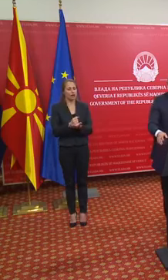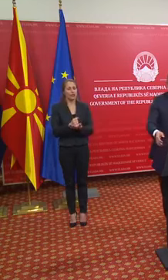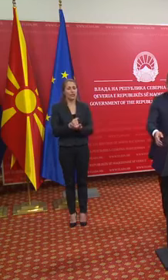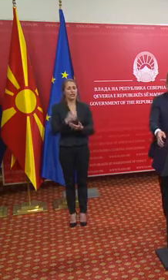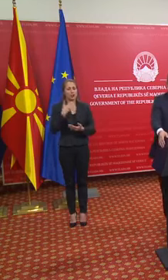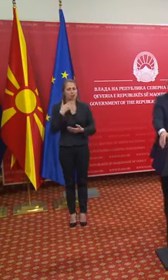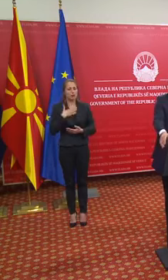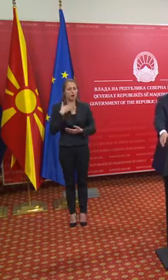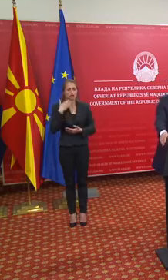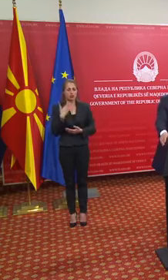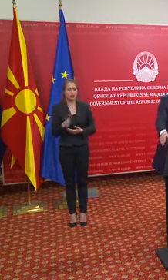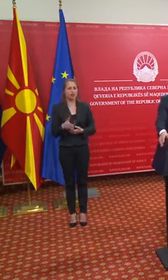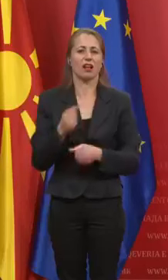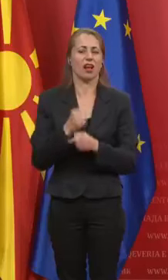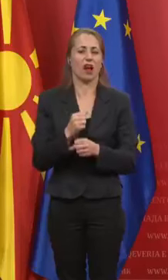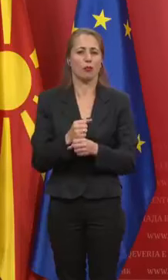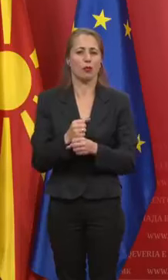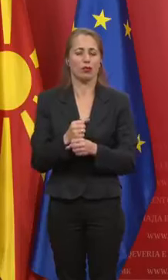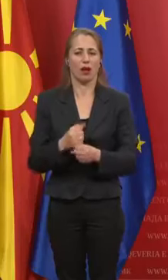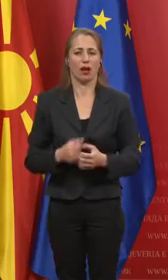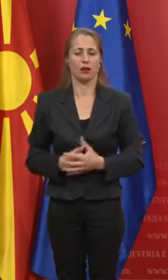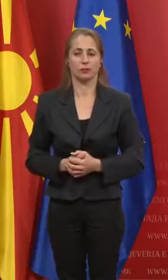штета во работењето.